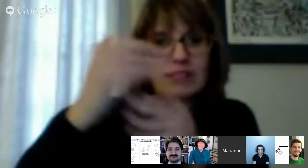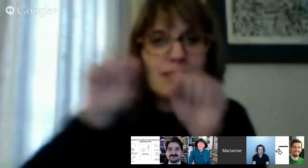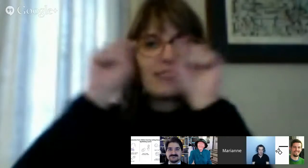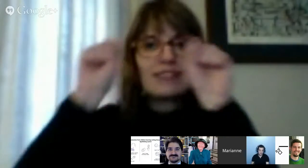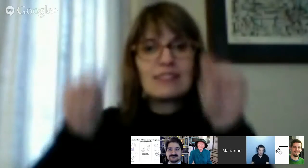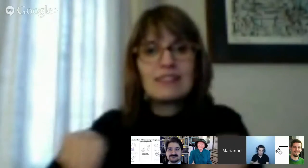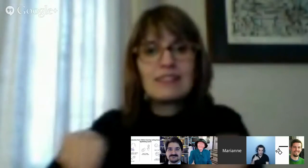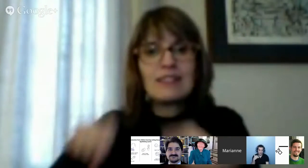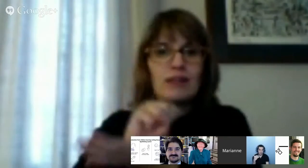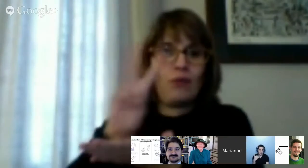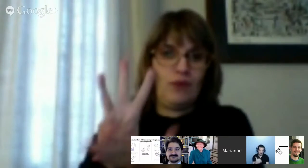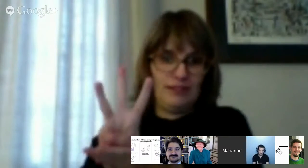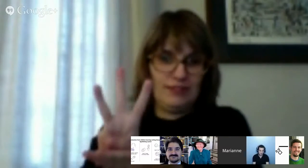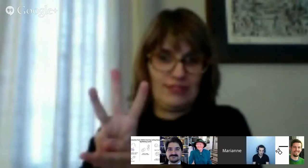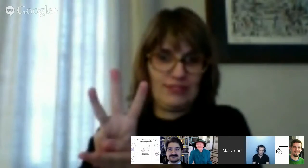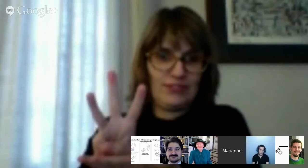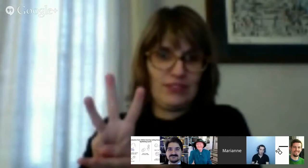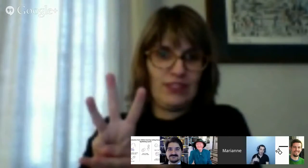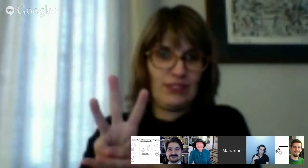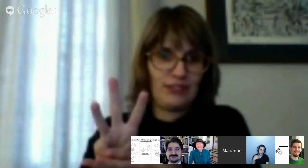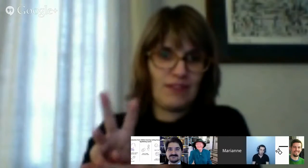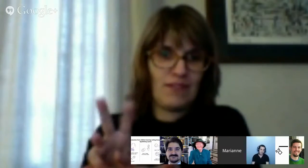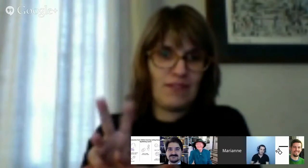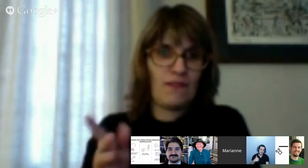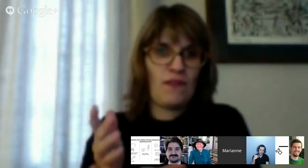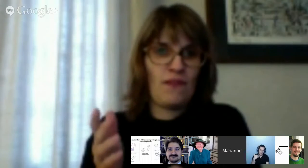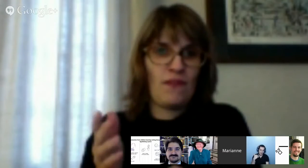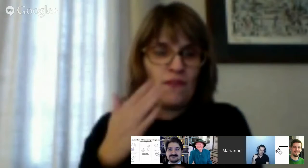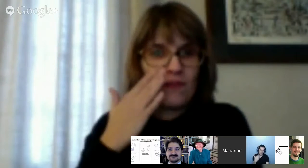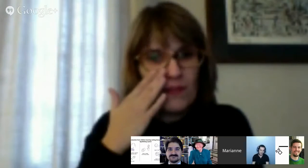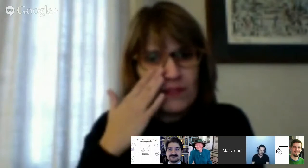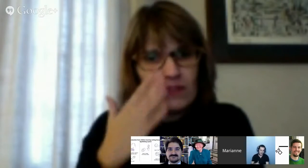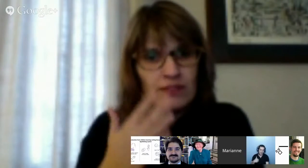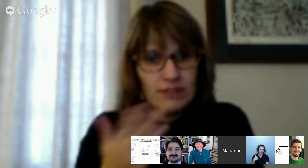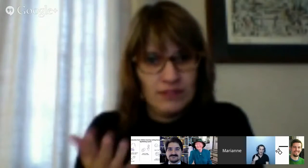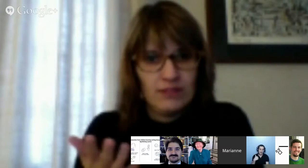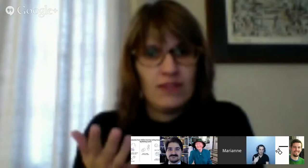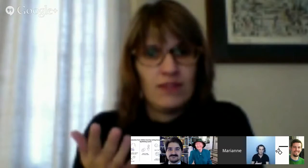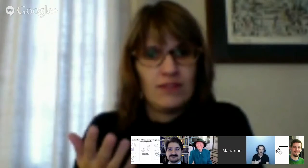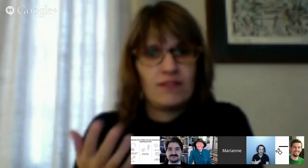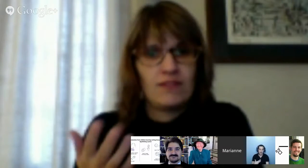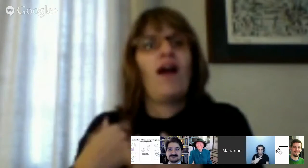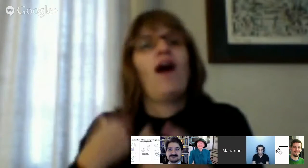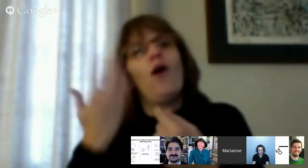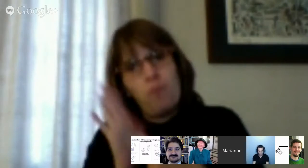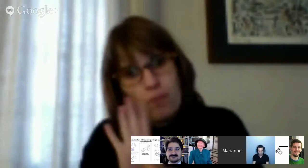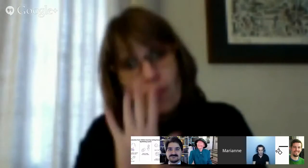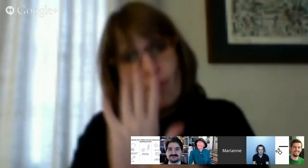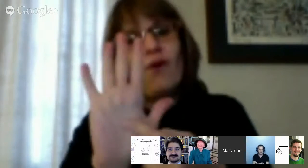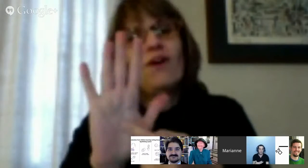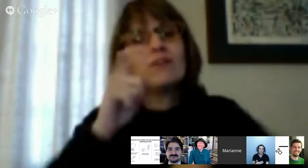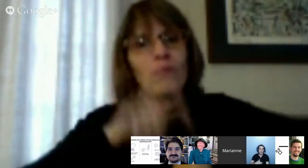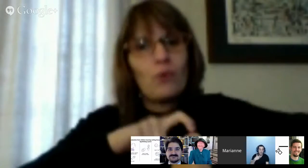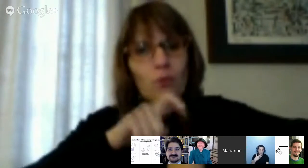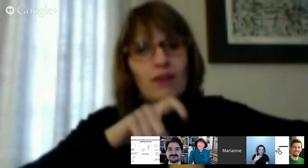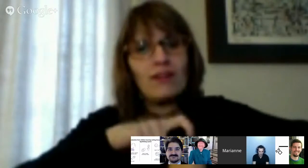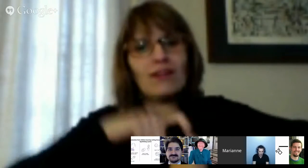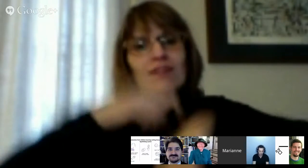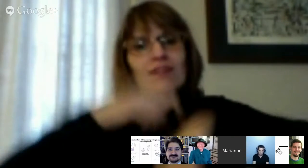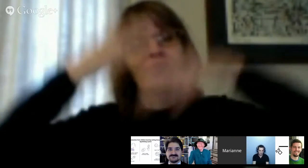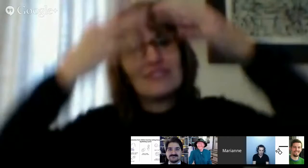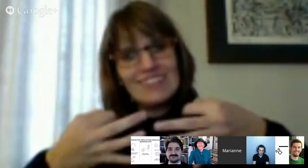E elas, a partir de então, elas começarem a ter mais vontade de